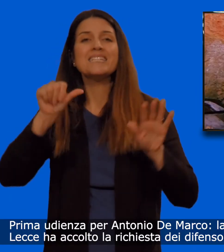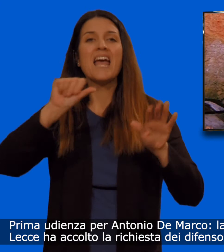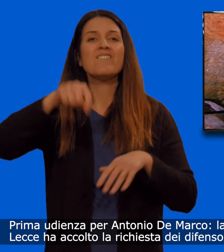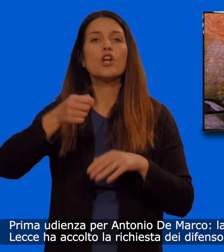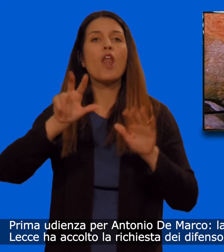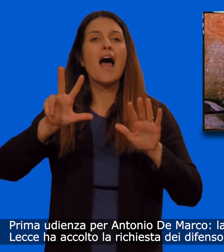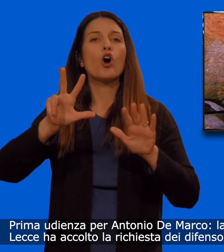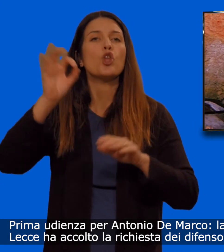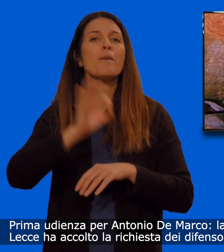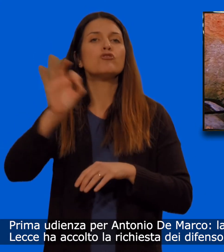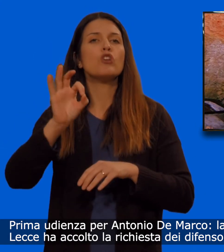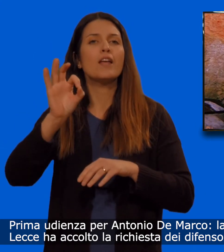Prima udienza per Antonio De Marco.